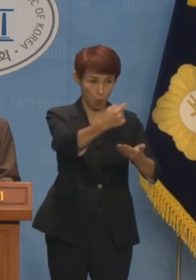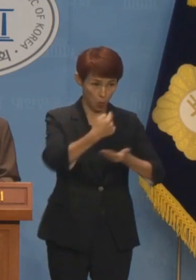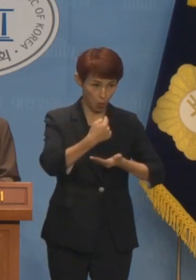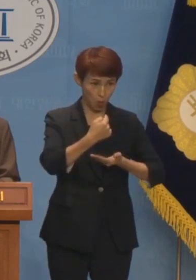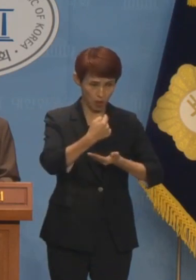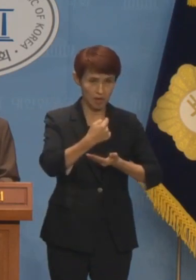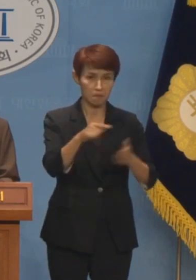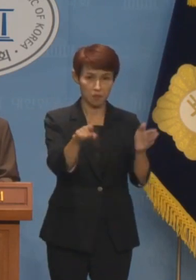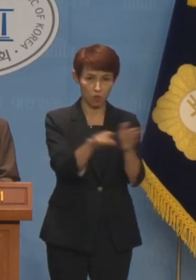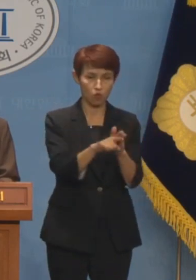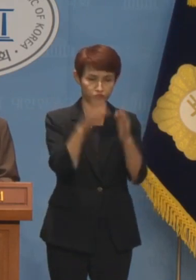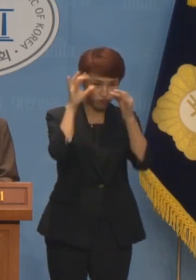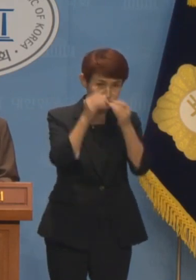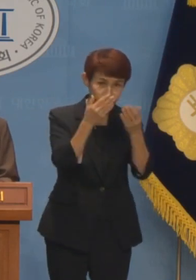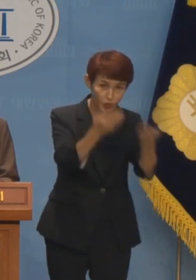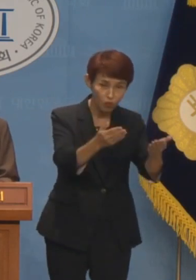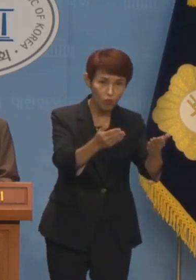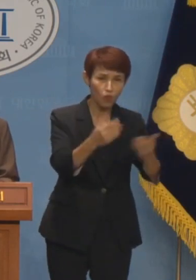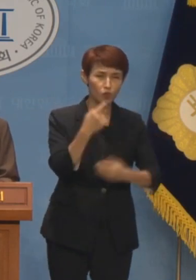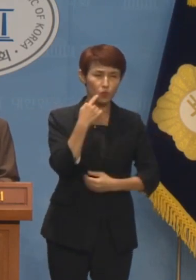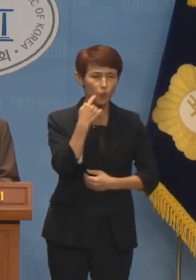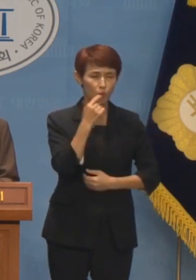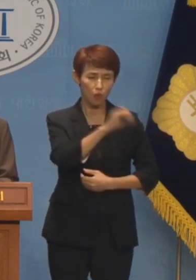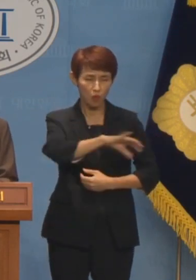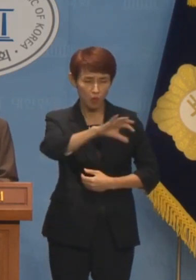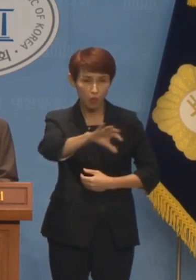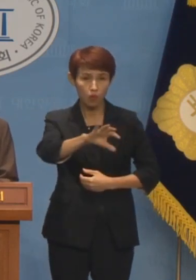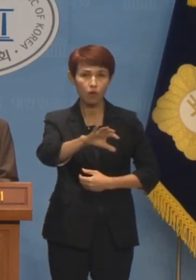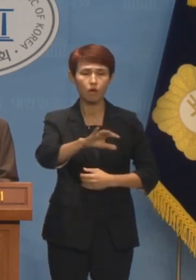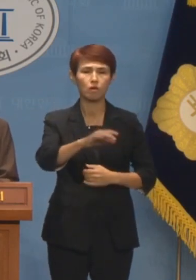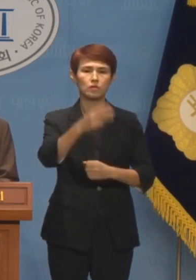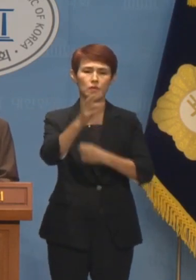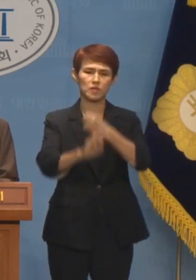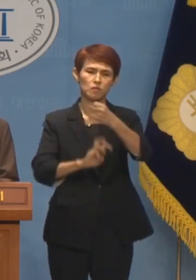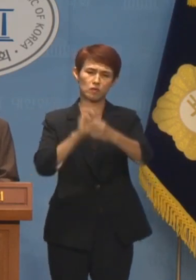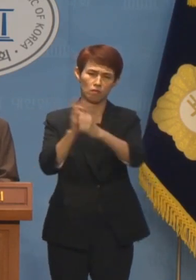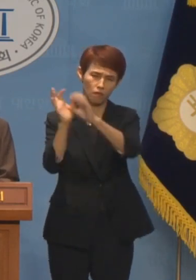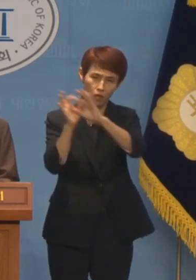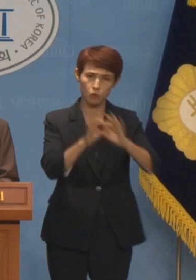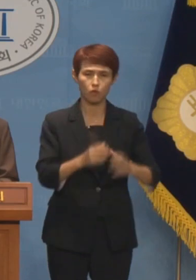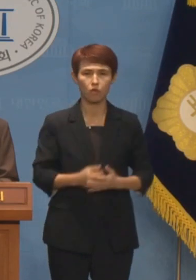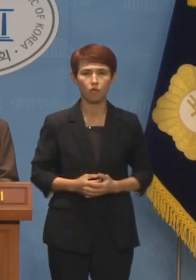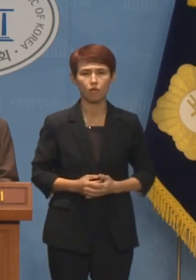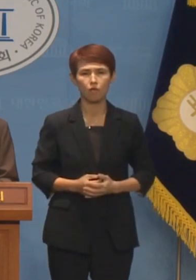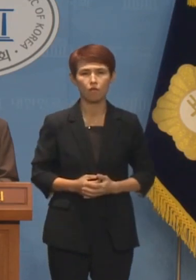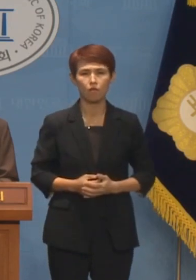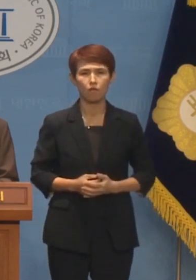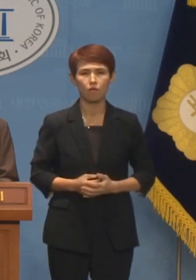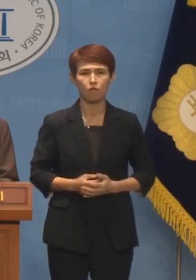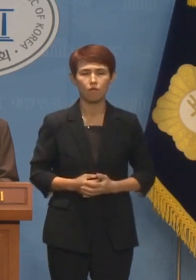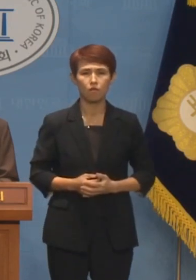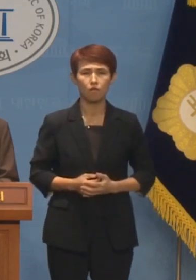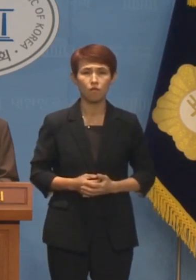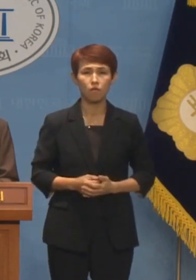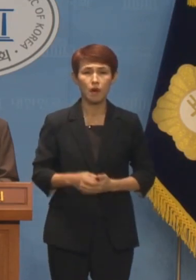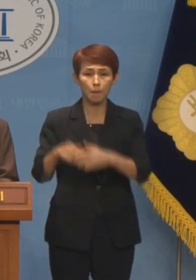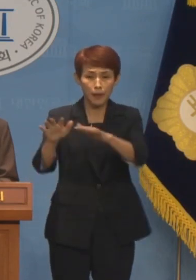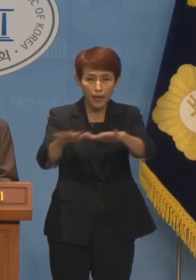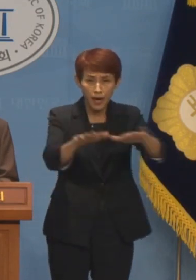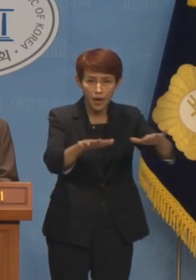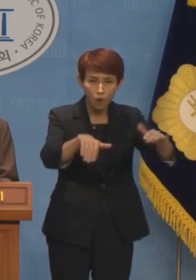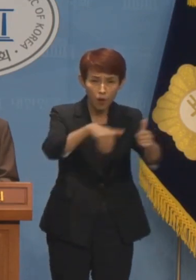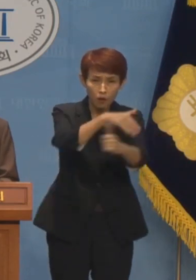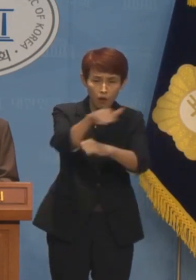오염수 방류는 최소 30년간 이어집니다. 전 세계 식량 공급의 20% 가까이를 차지하는 바다 환경에